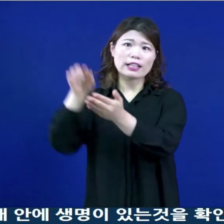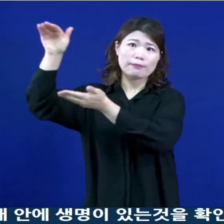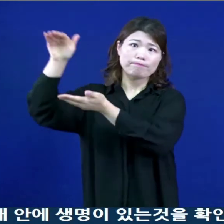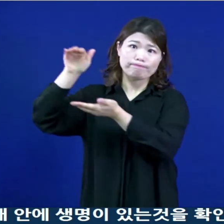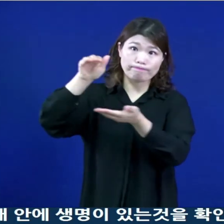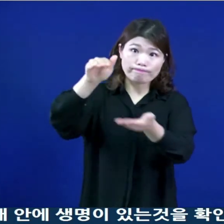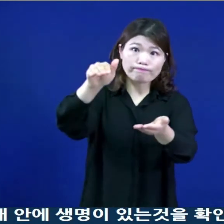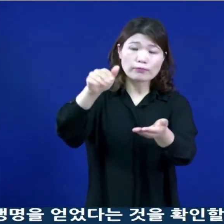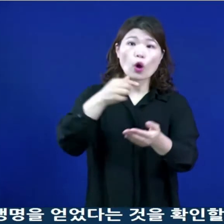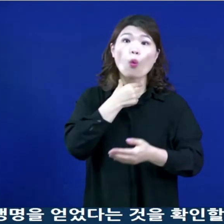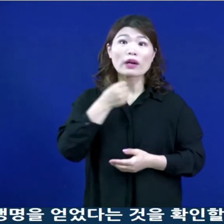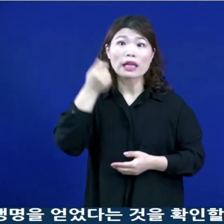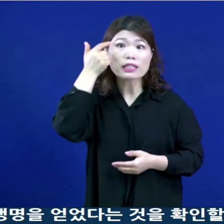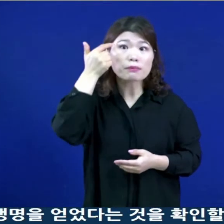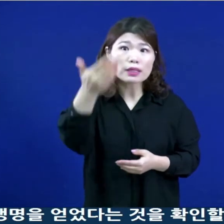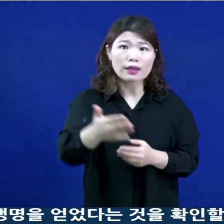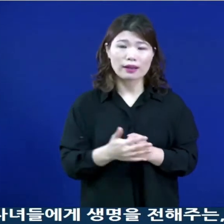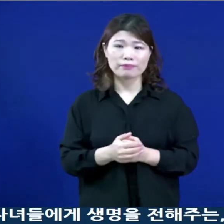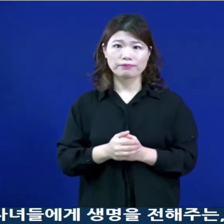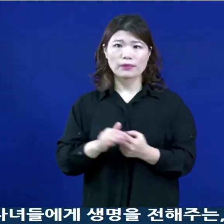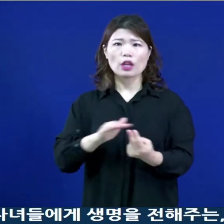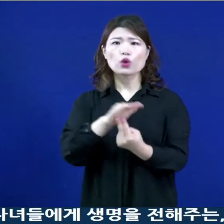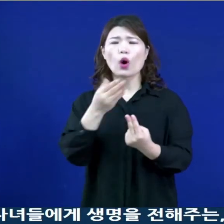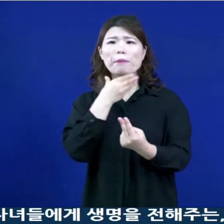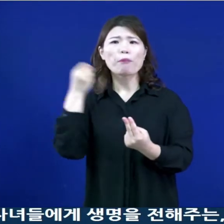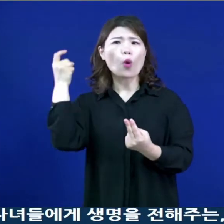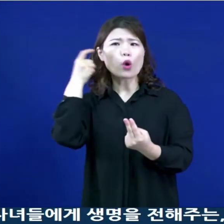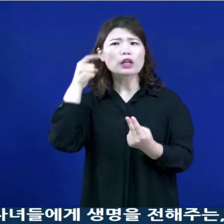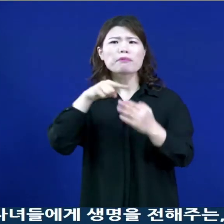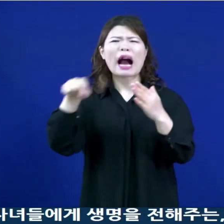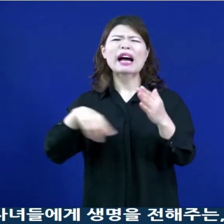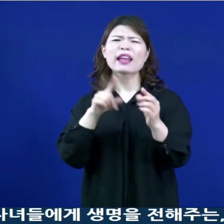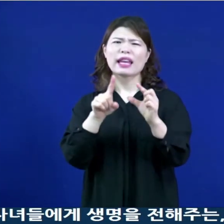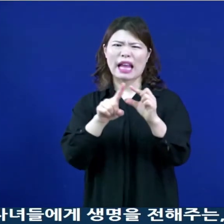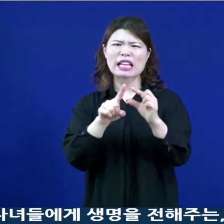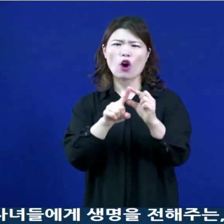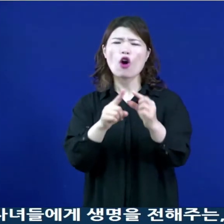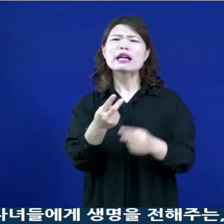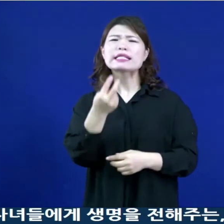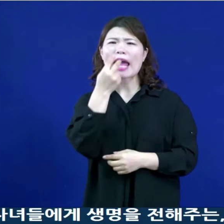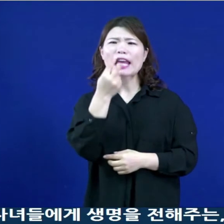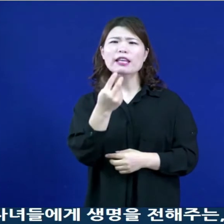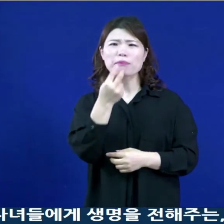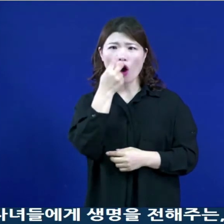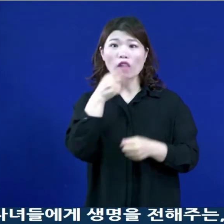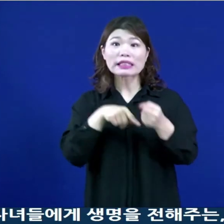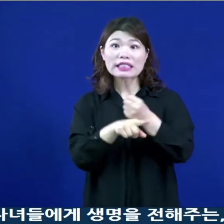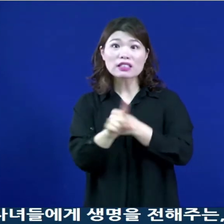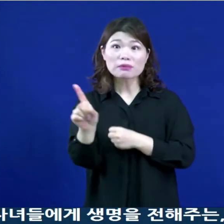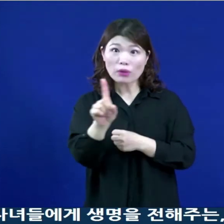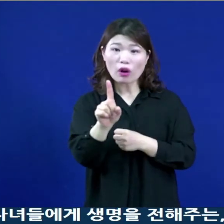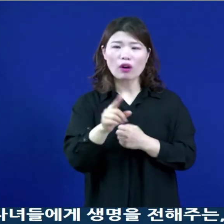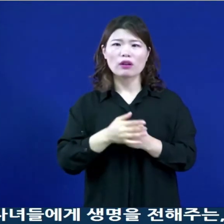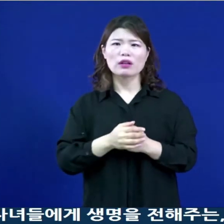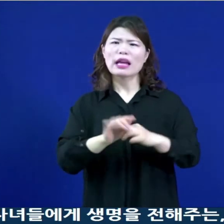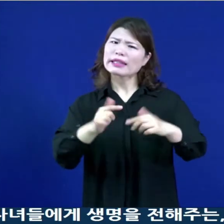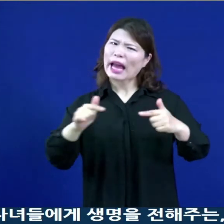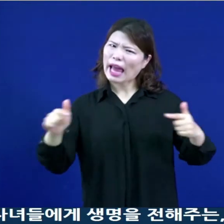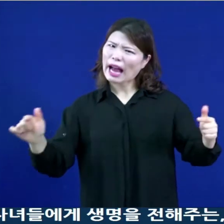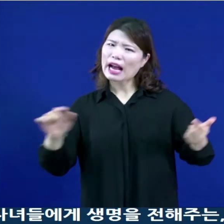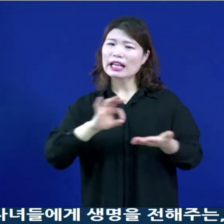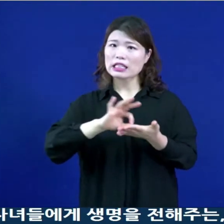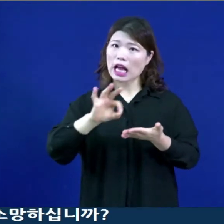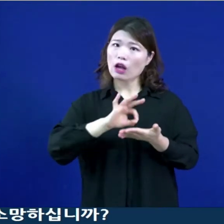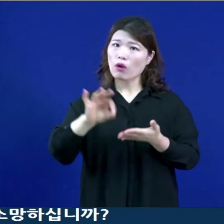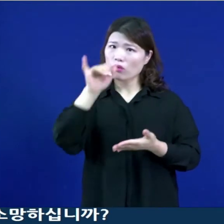소망하십니까? 요한복음에 나타나는 생명이라는 단어는 참 다양한 의미로 쓰이고 있습니다. 그래서 이걸